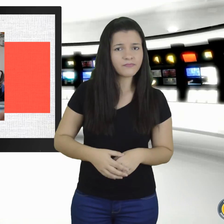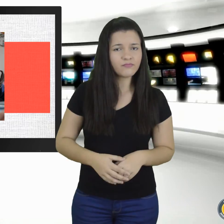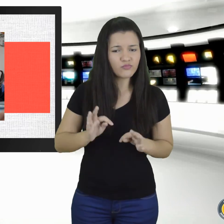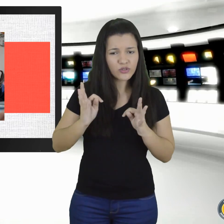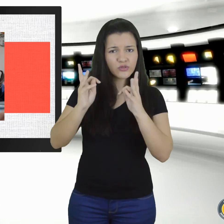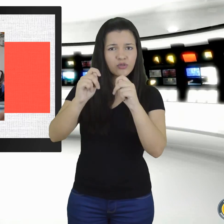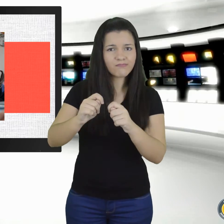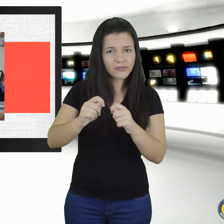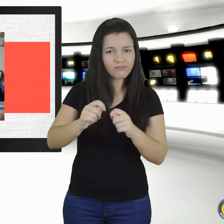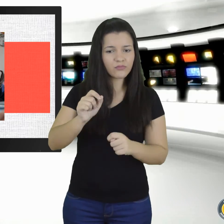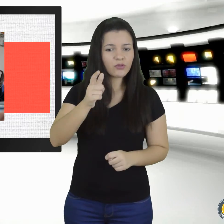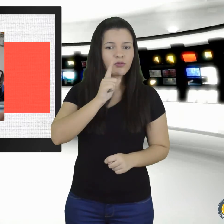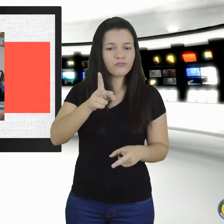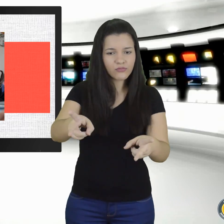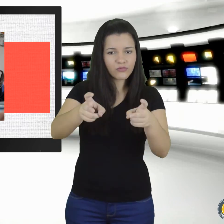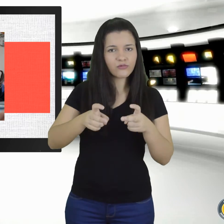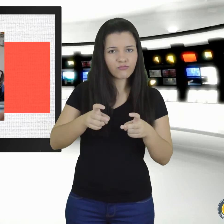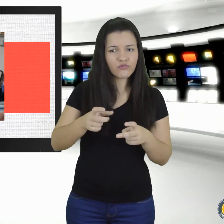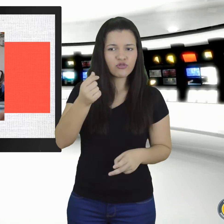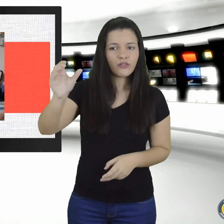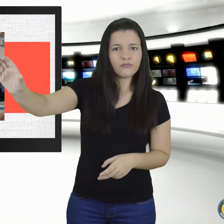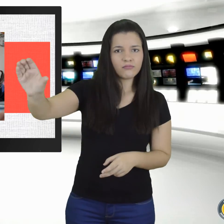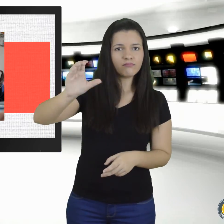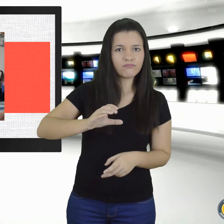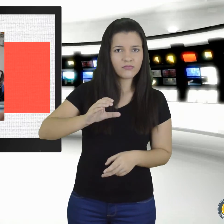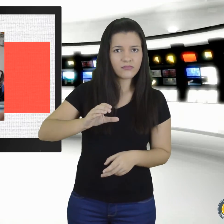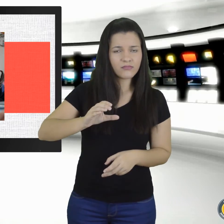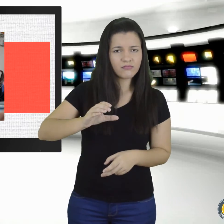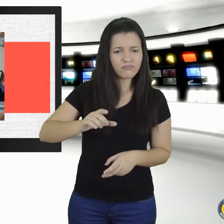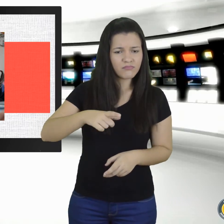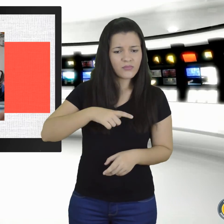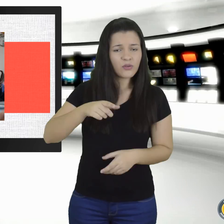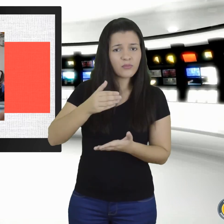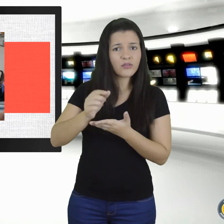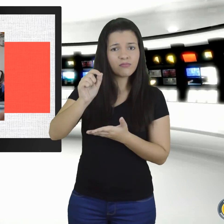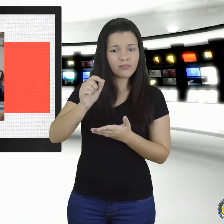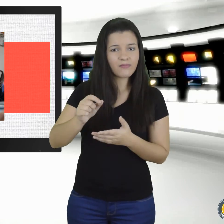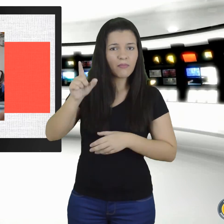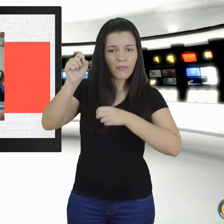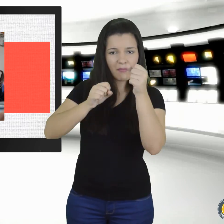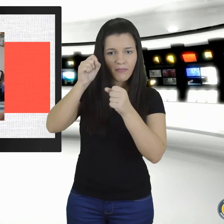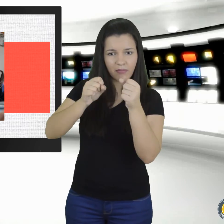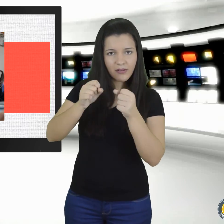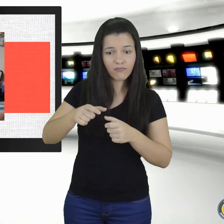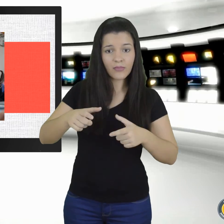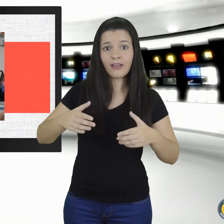acreditam na causa da pessoa com deficiência e no trabalho da ACID. Não trabalhamos com